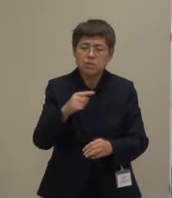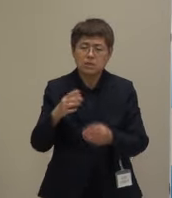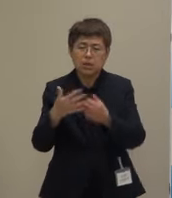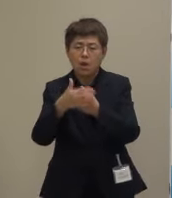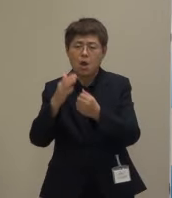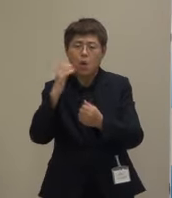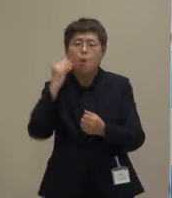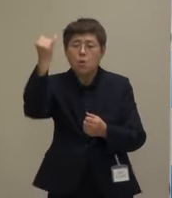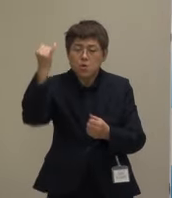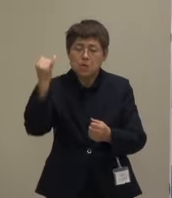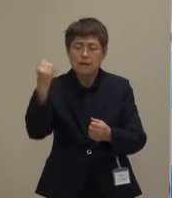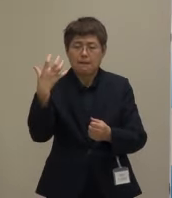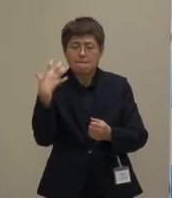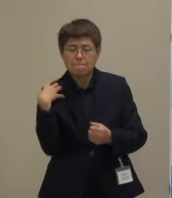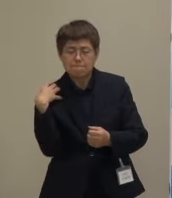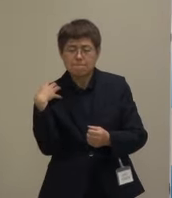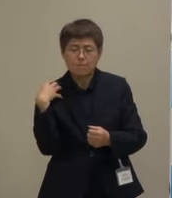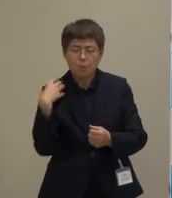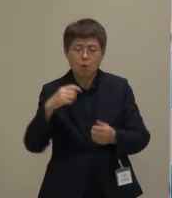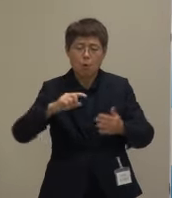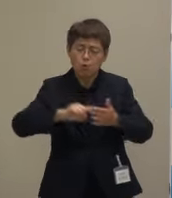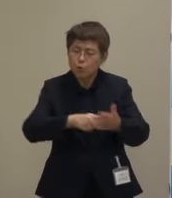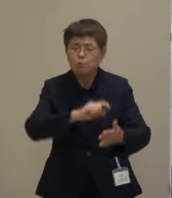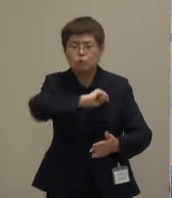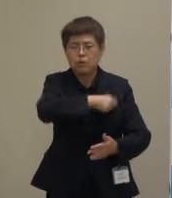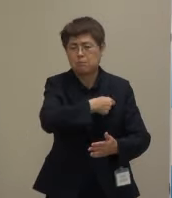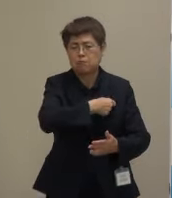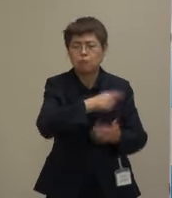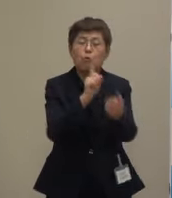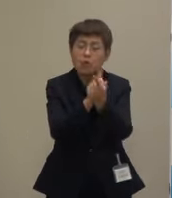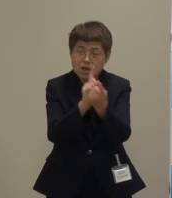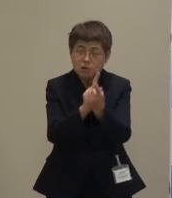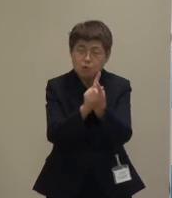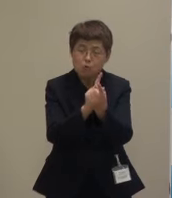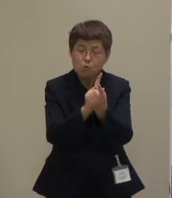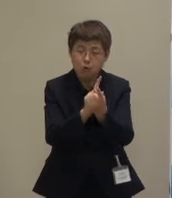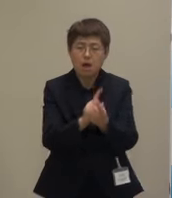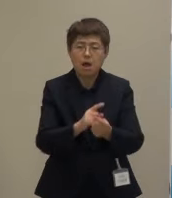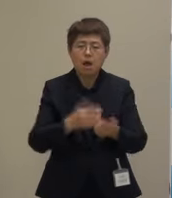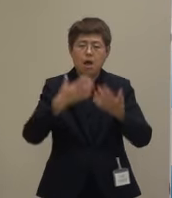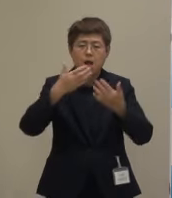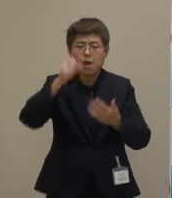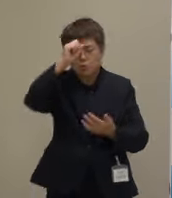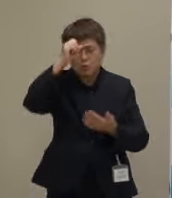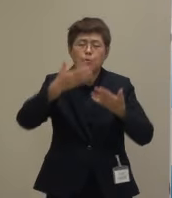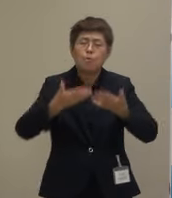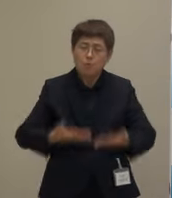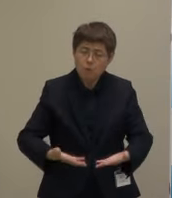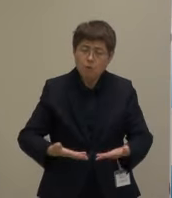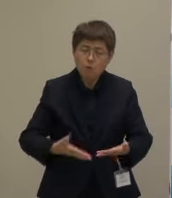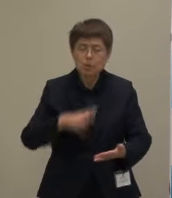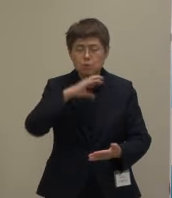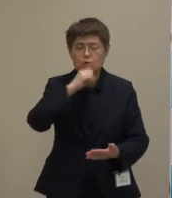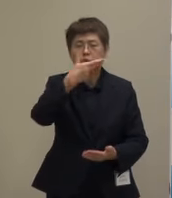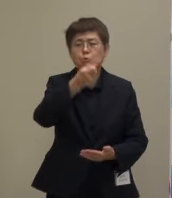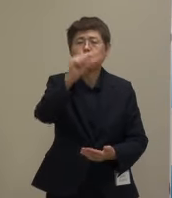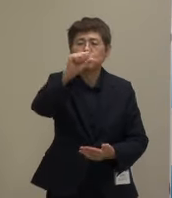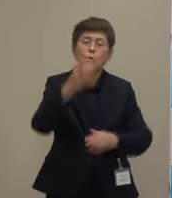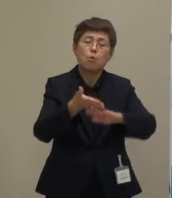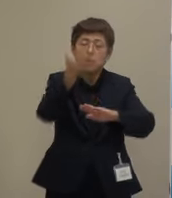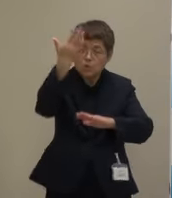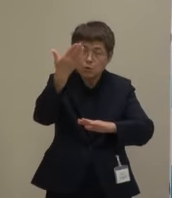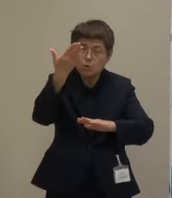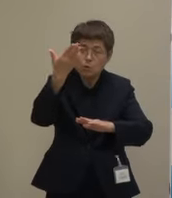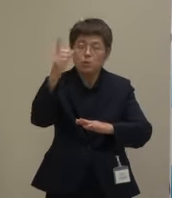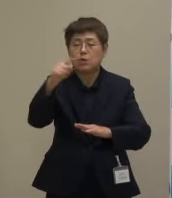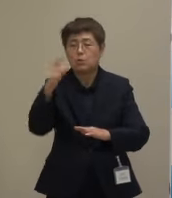者に課せられる接種の努力義務の対象が重症化リスクの高い65歳以上の